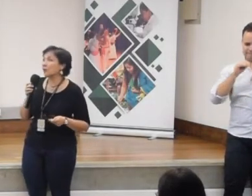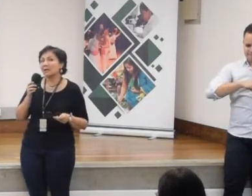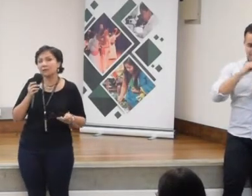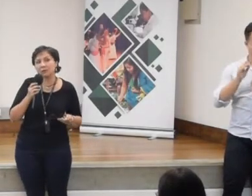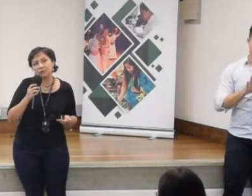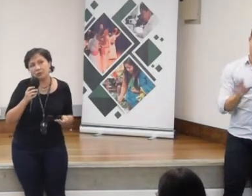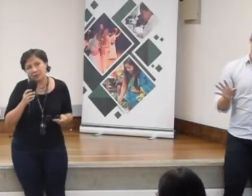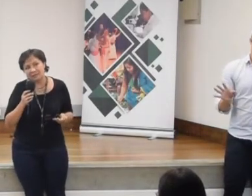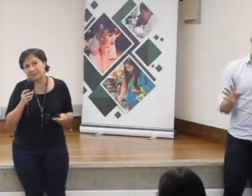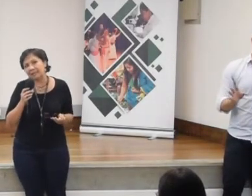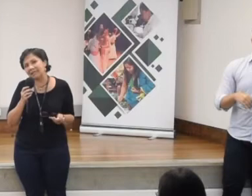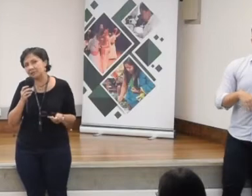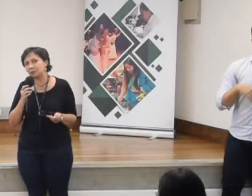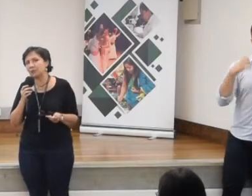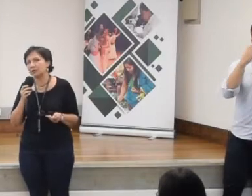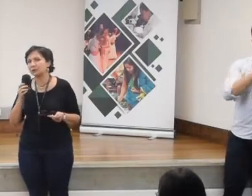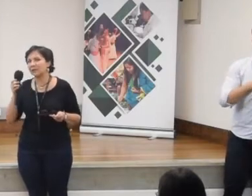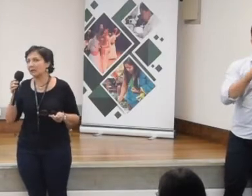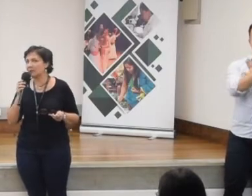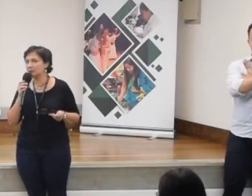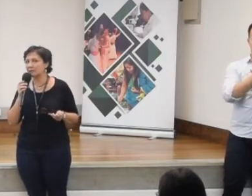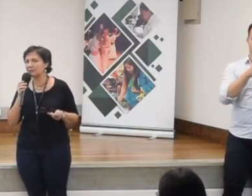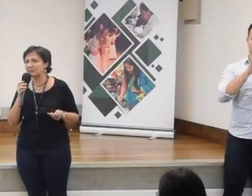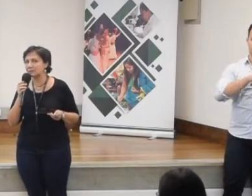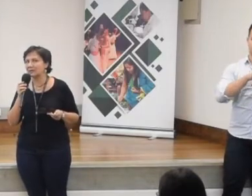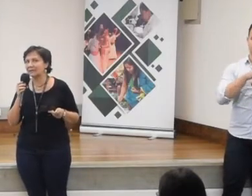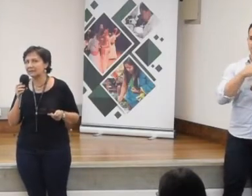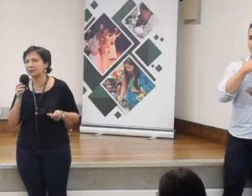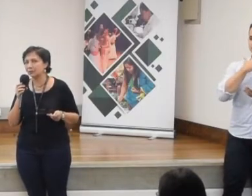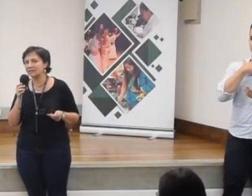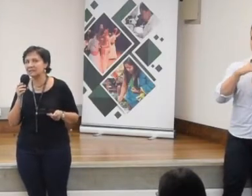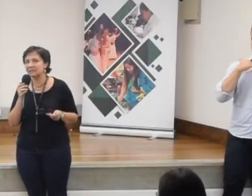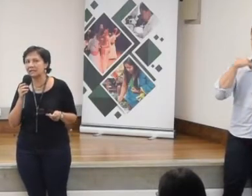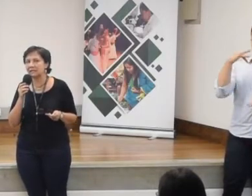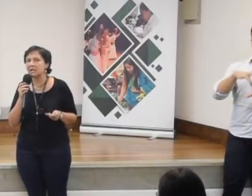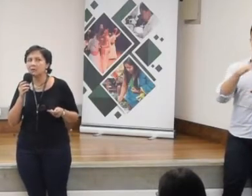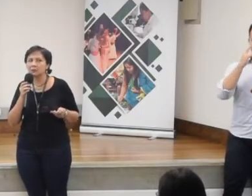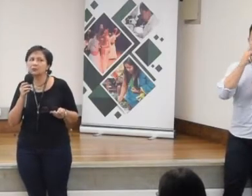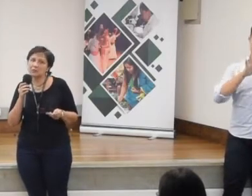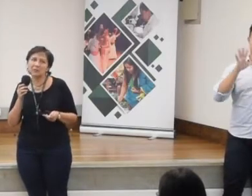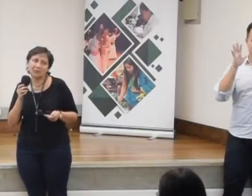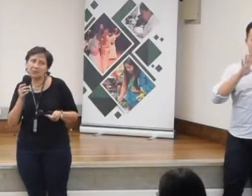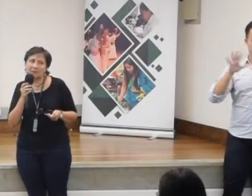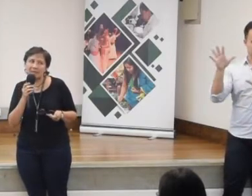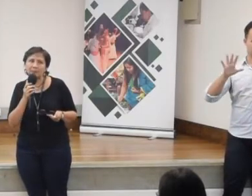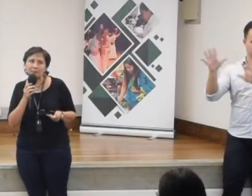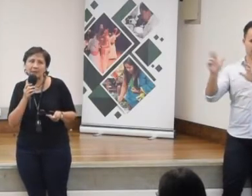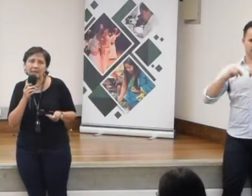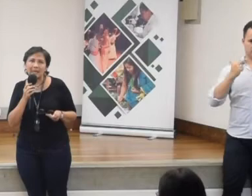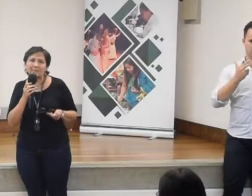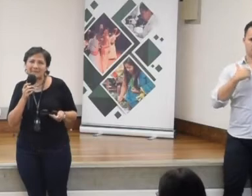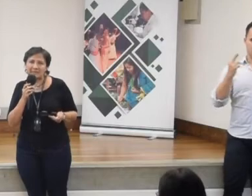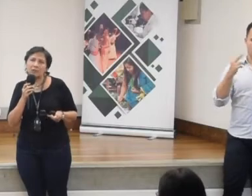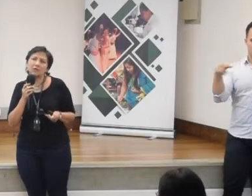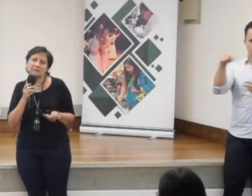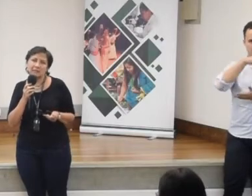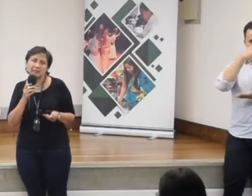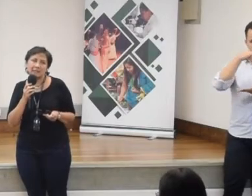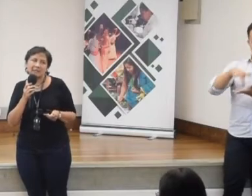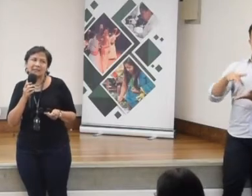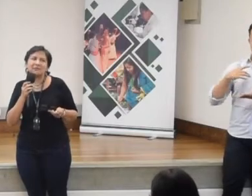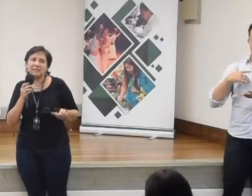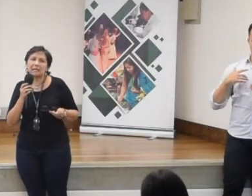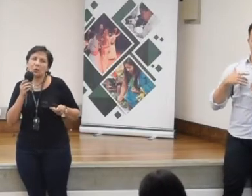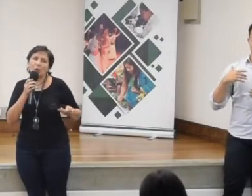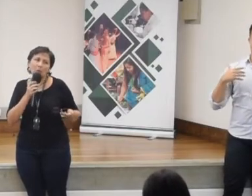Nuestro infográfico yo creo que estará listo, y por eso me gusta la invitación a las reuniones quincenales, porque ustedes van a poder verlo